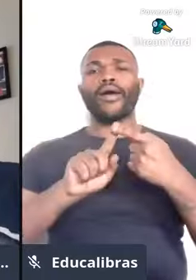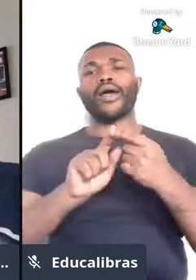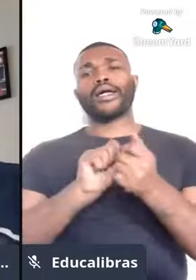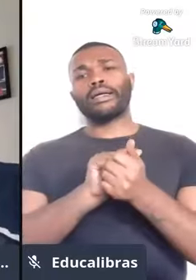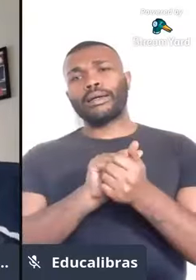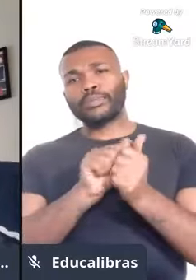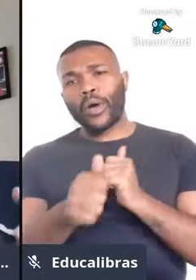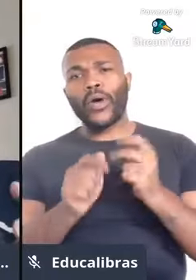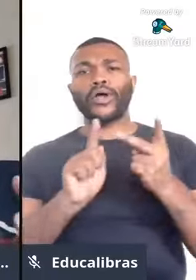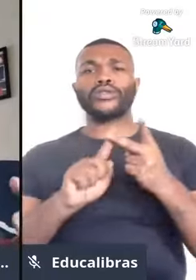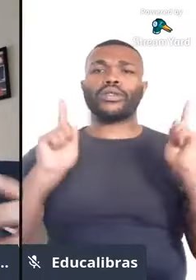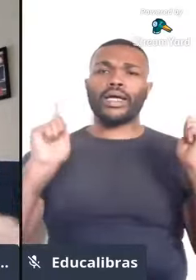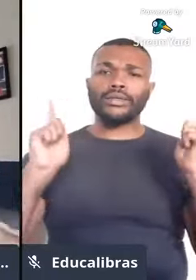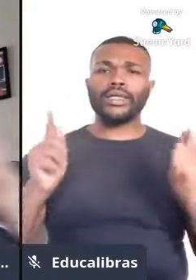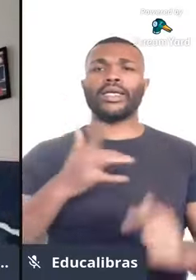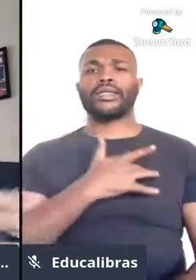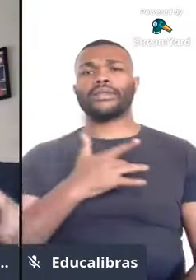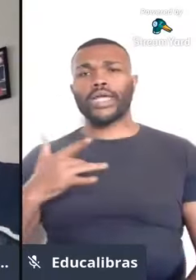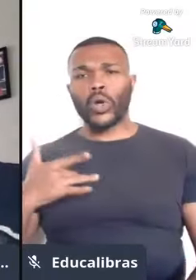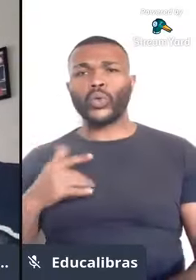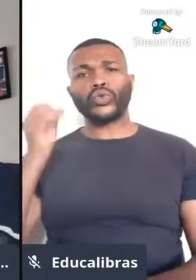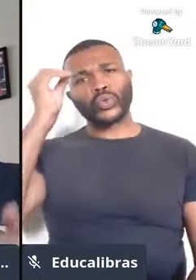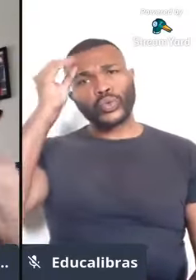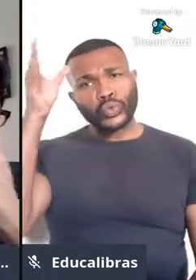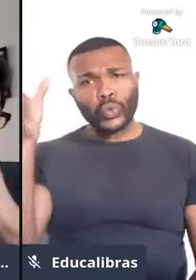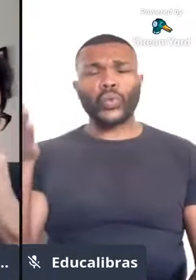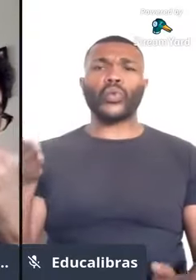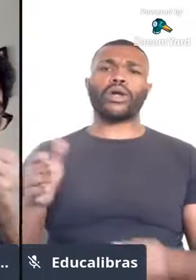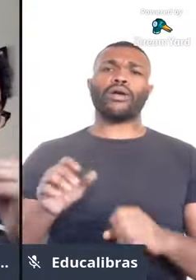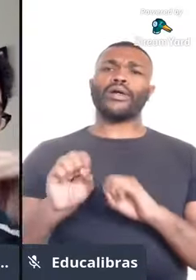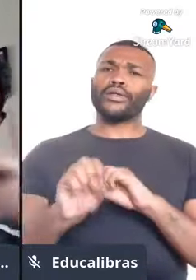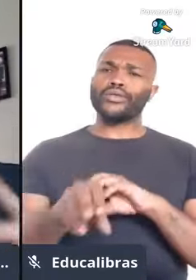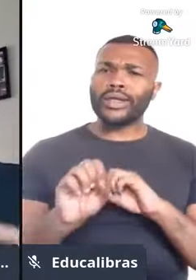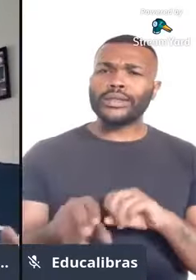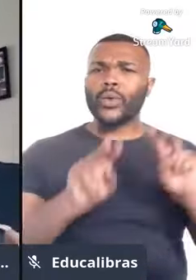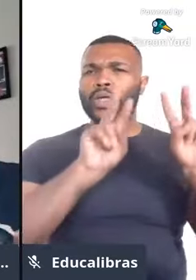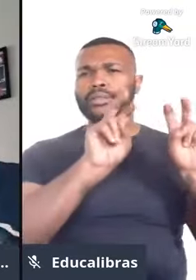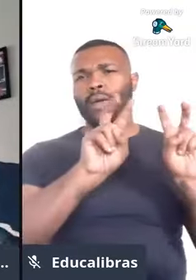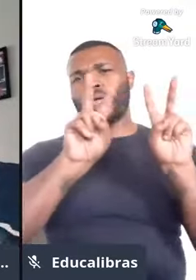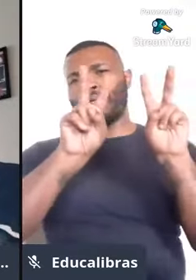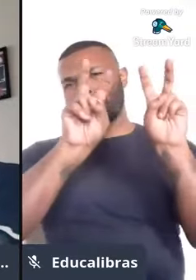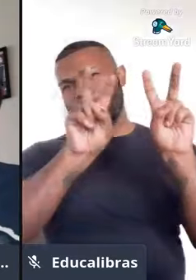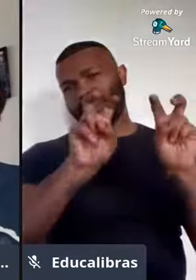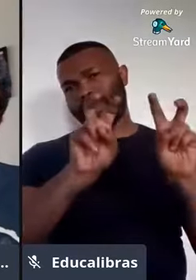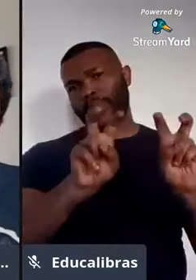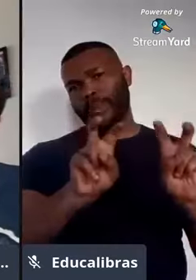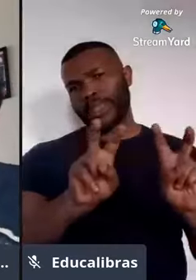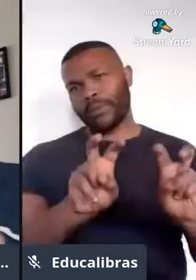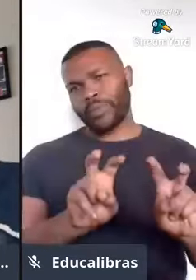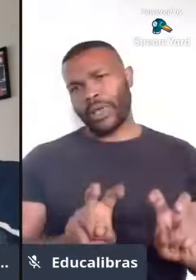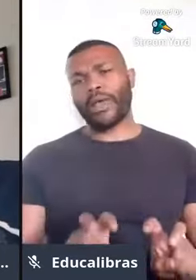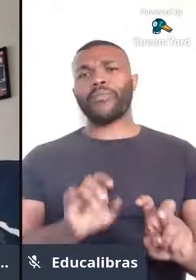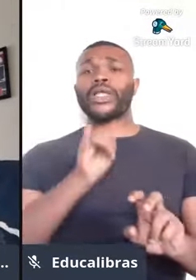entretenimento, segurança, enfim, todos esses. É normal a gente dizer, é pauta de quê?